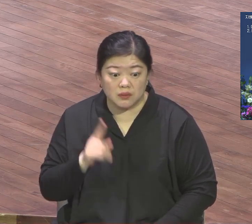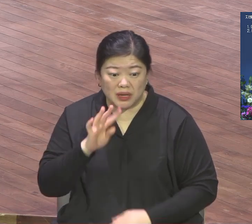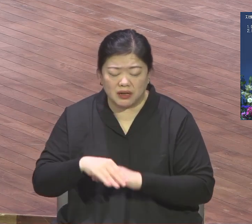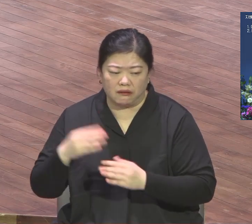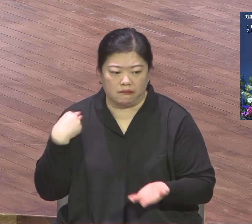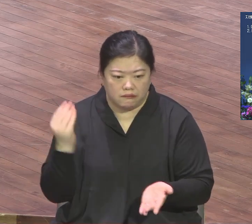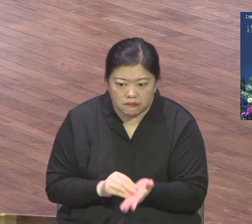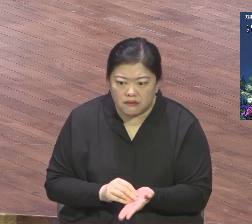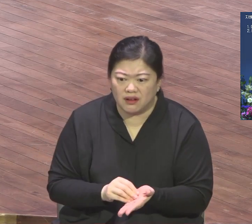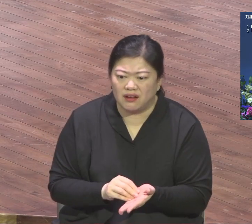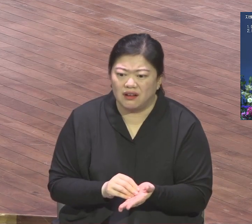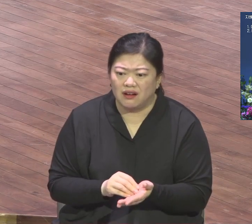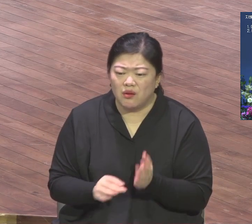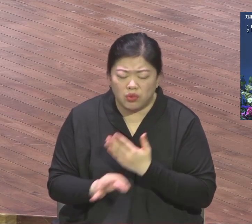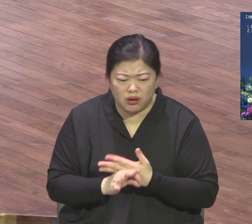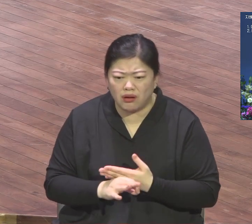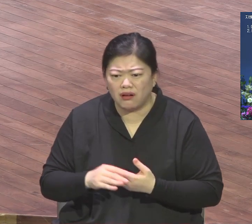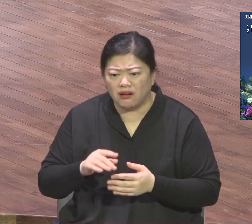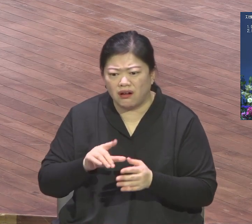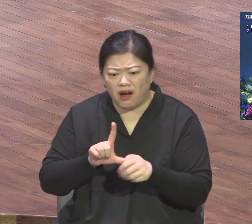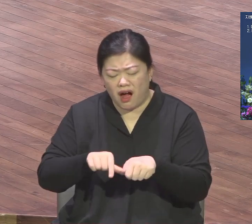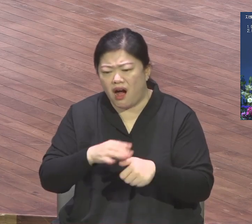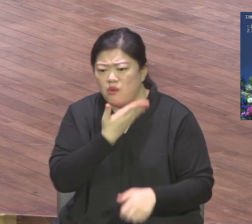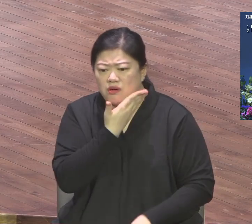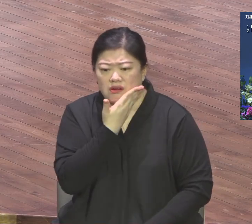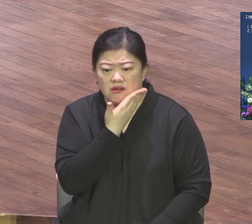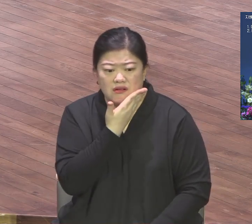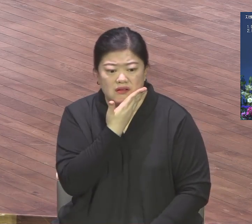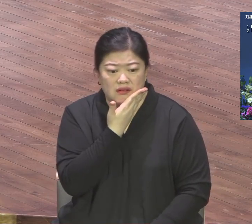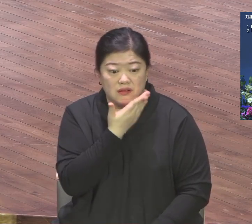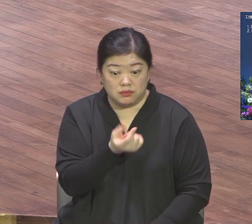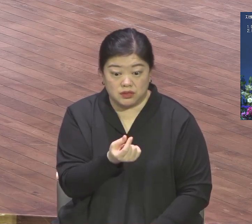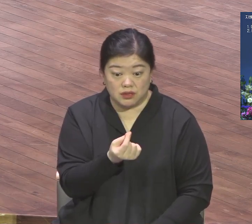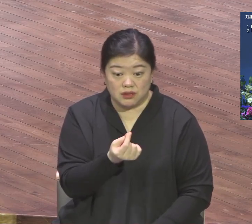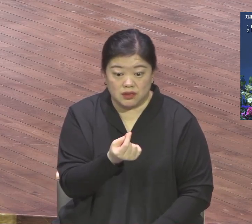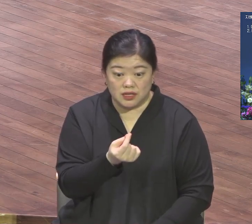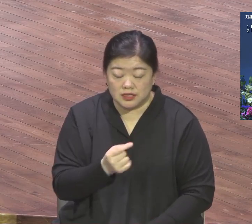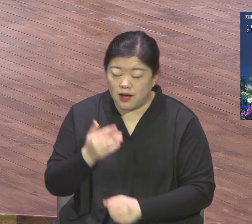마음을 지키지 못하면 사소한 일에도 낙심 구렁텅이 확 빠져버려요. 마음을 못 지키다 보면.